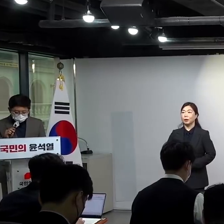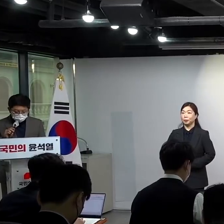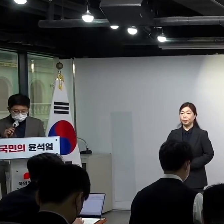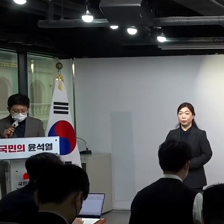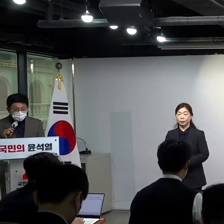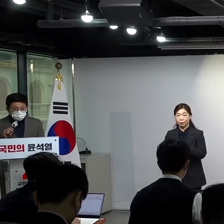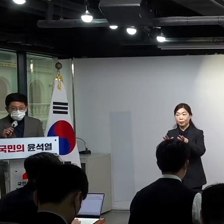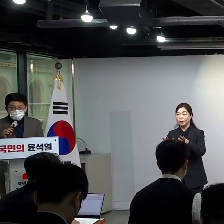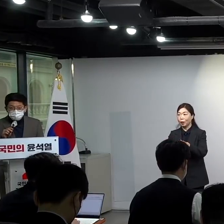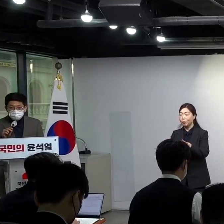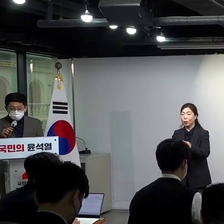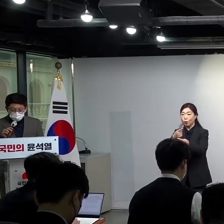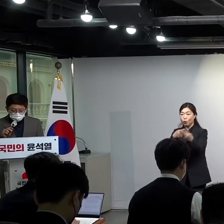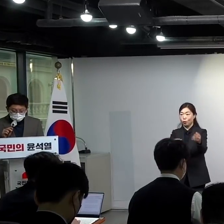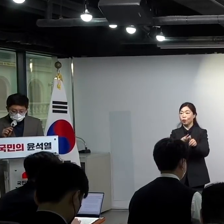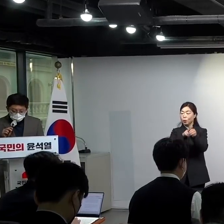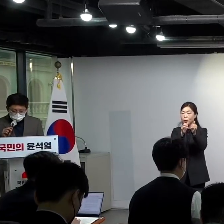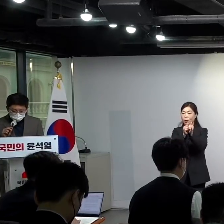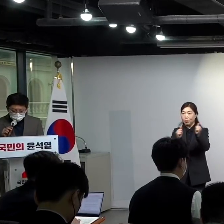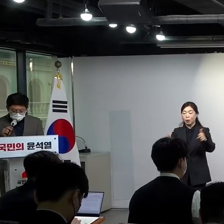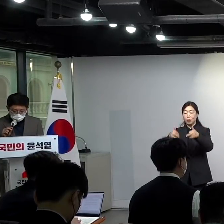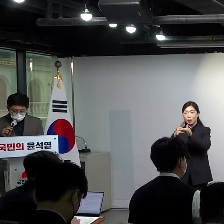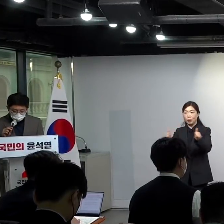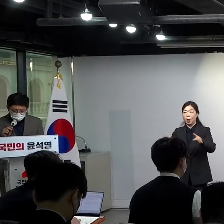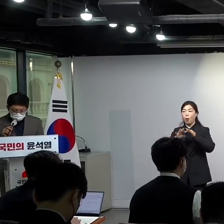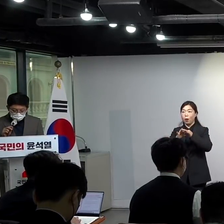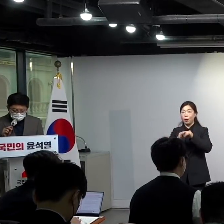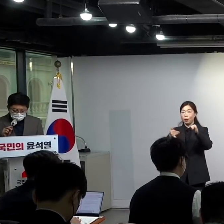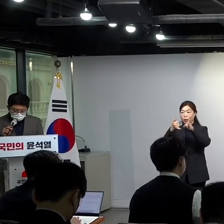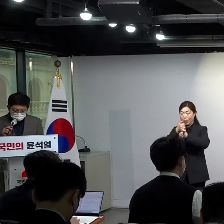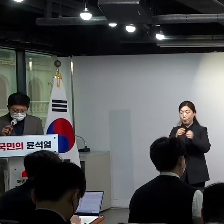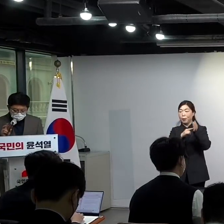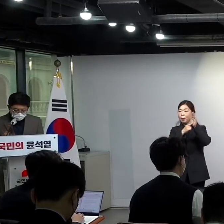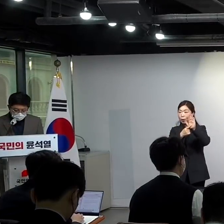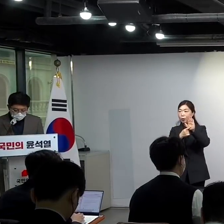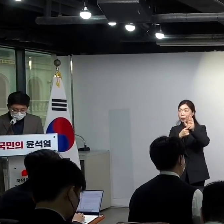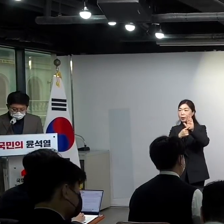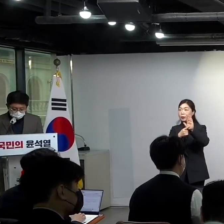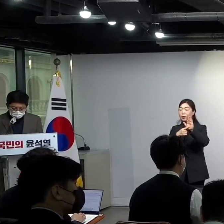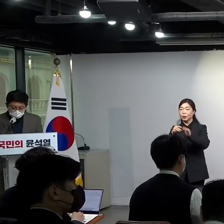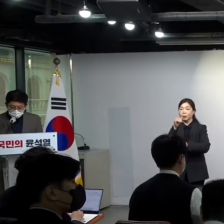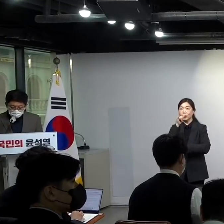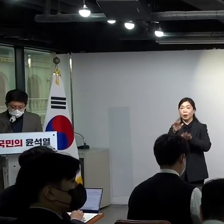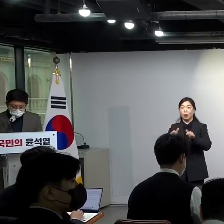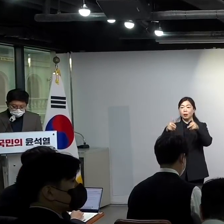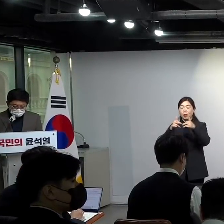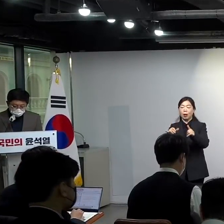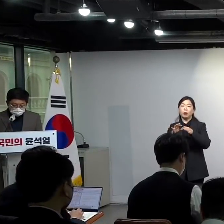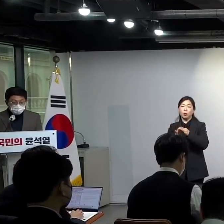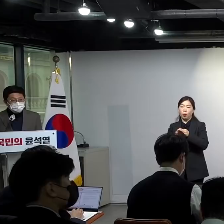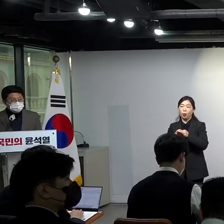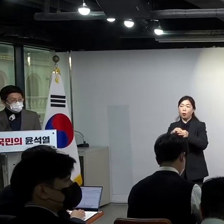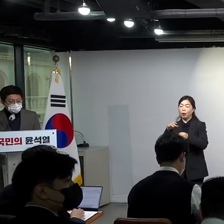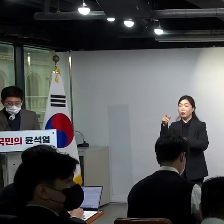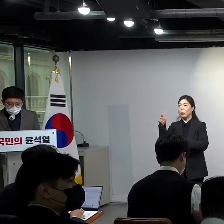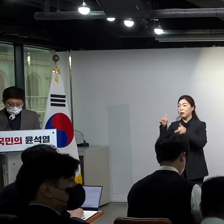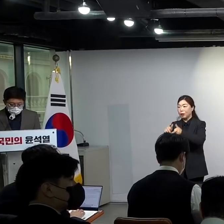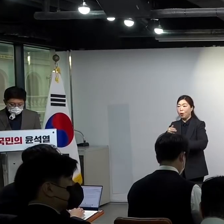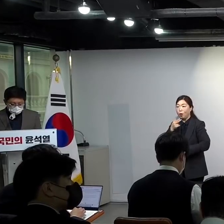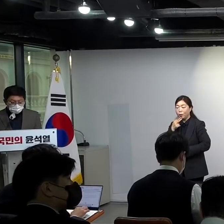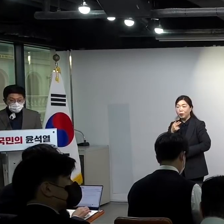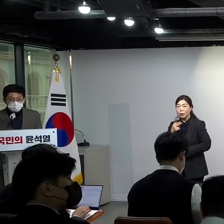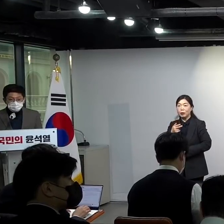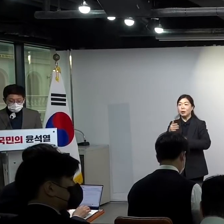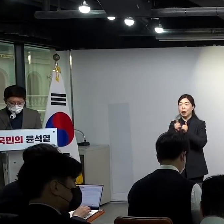그럼 윤석열 후보님의 장애인 공약 발표가 진행될 예정인데요. 장애와 비장애 경계 없는 사회를